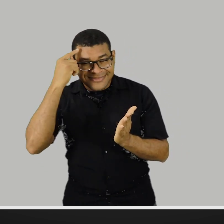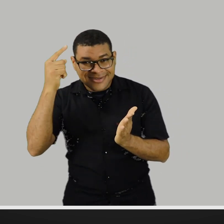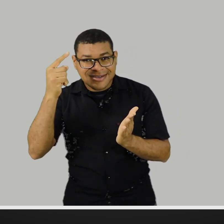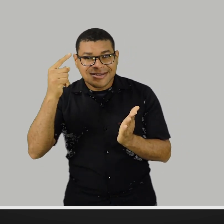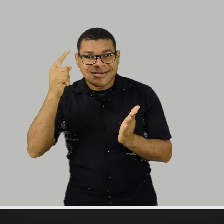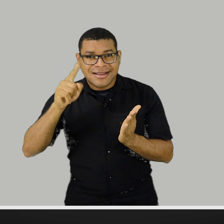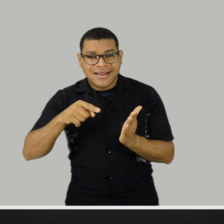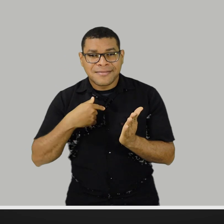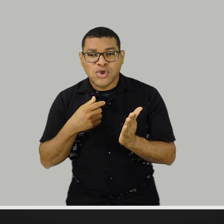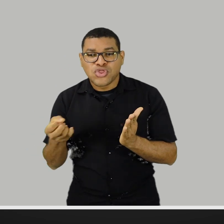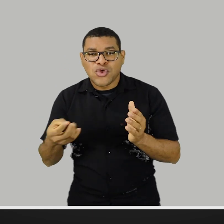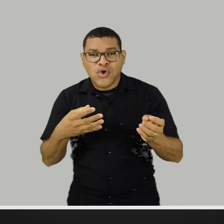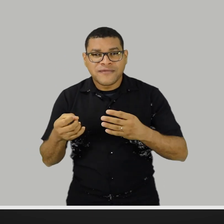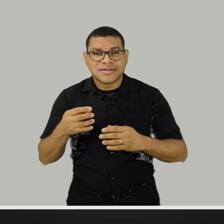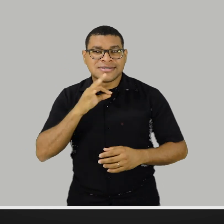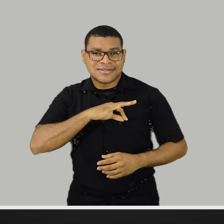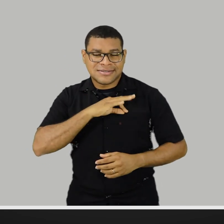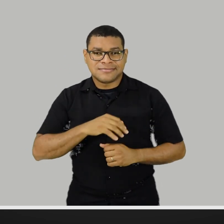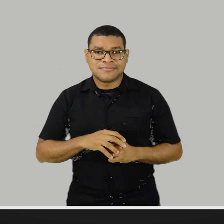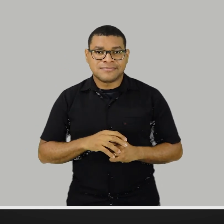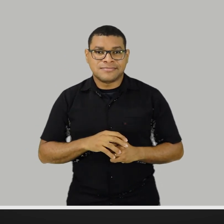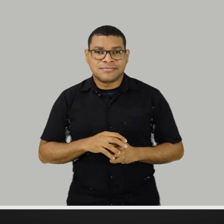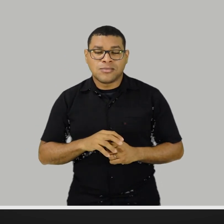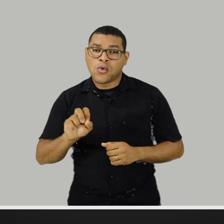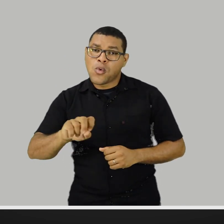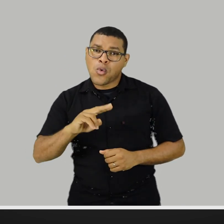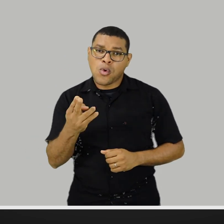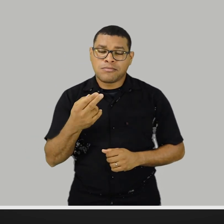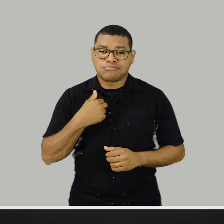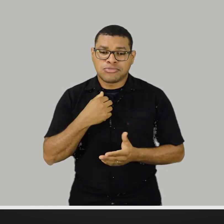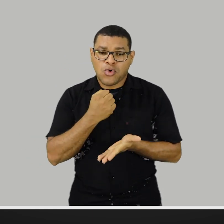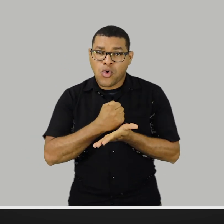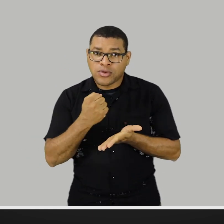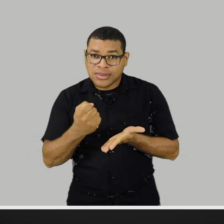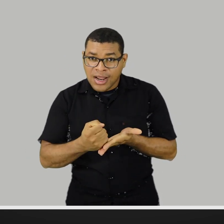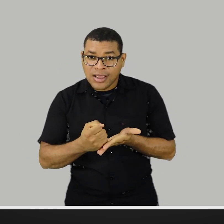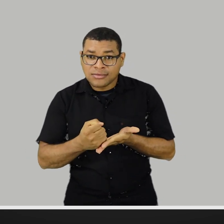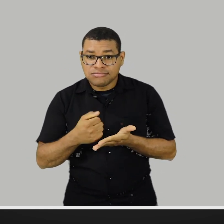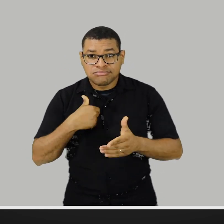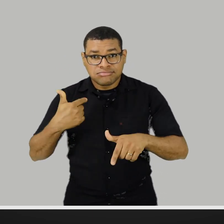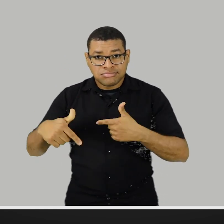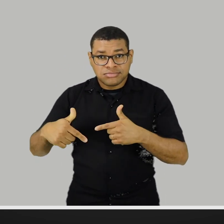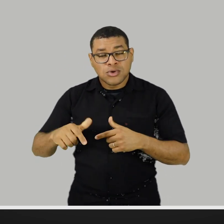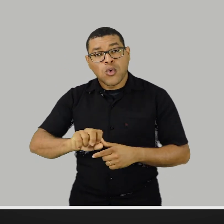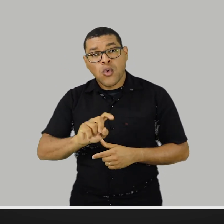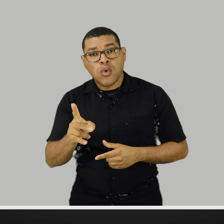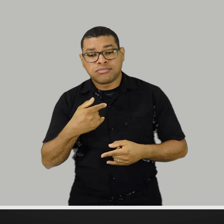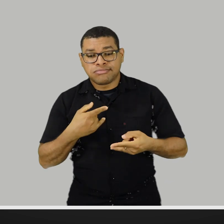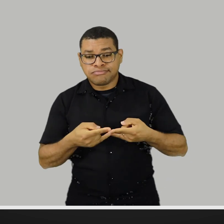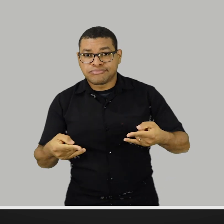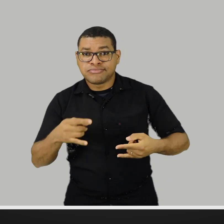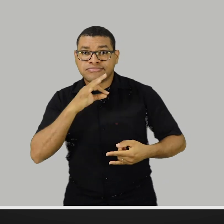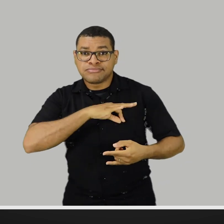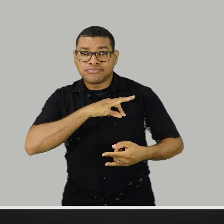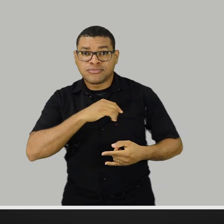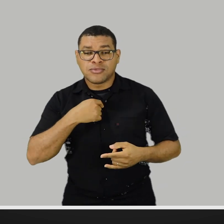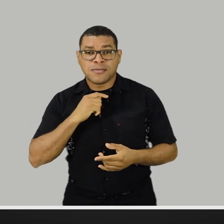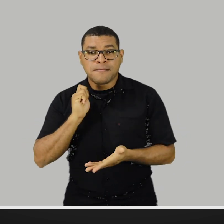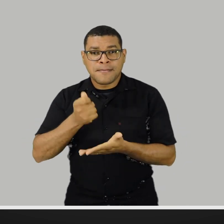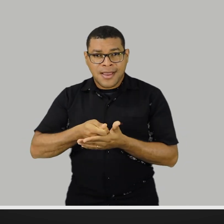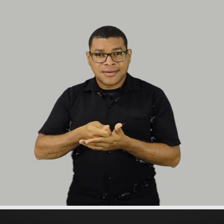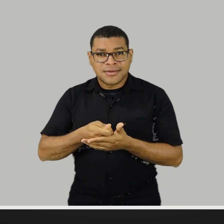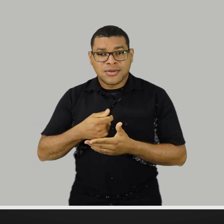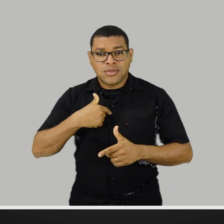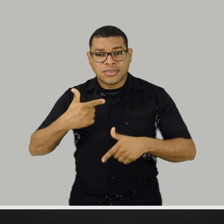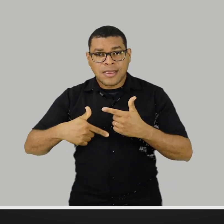vigente é ou cê contracheques dos recibos de pagamento de autônomo dos três meses